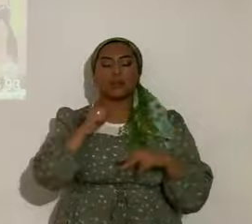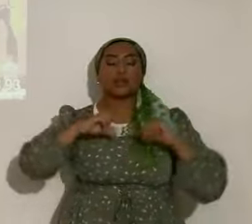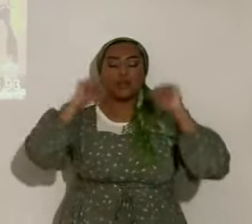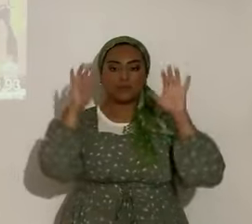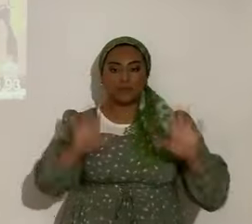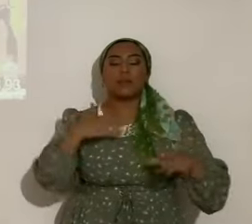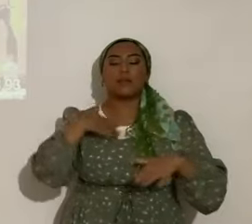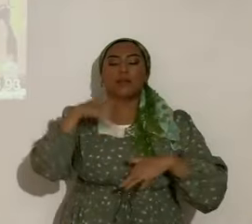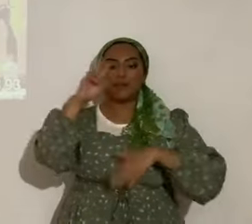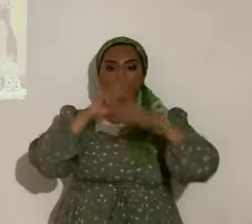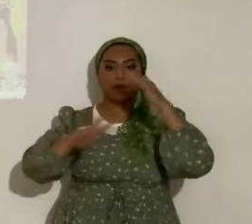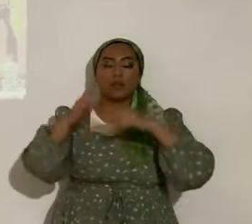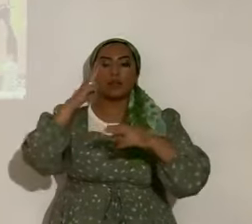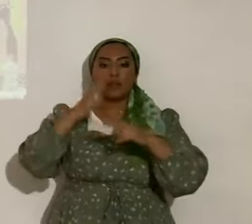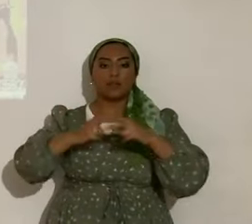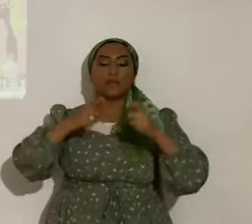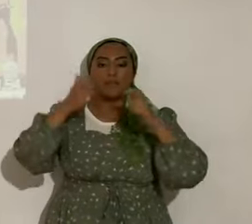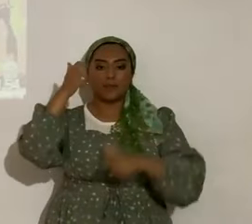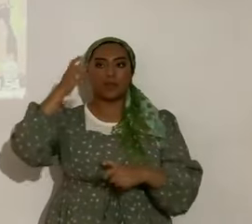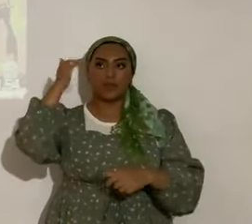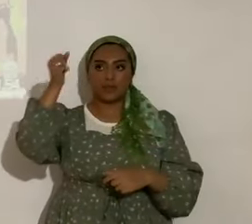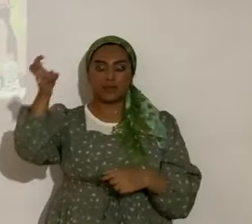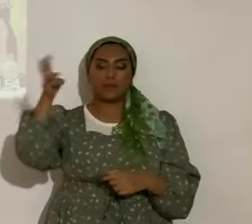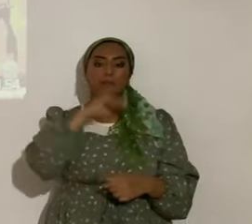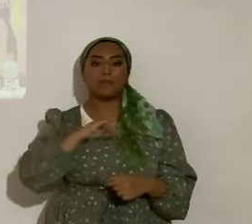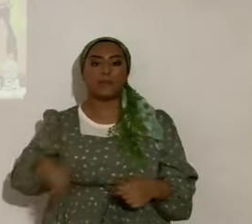declaro y lo profetizo en el nombre de Yahshua